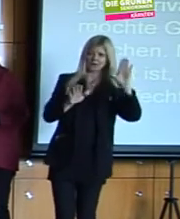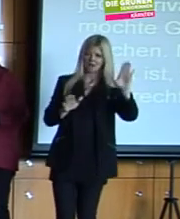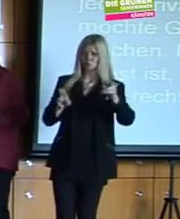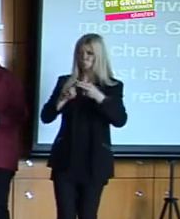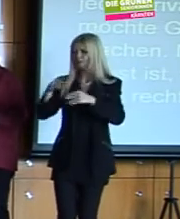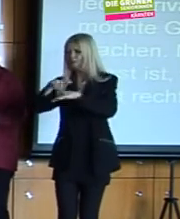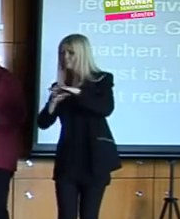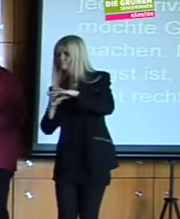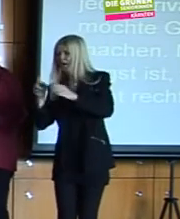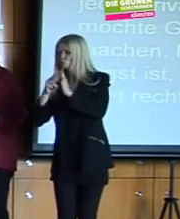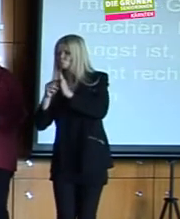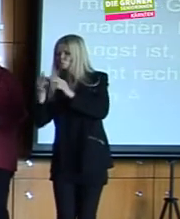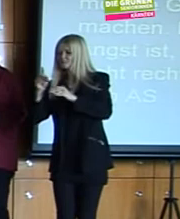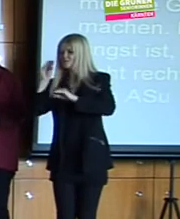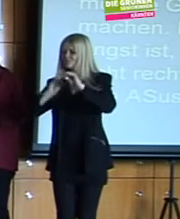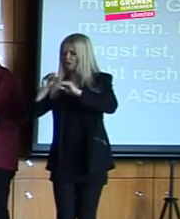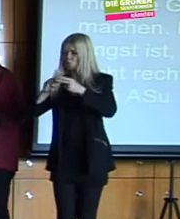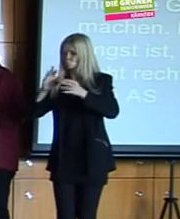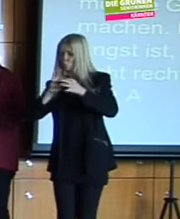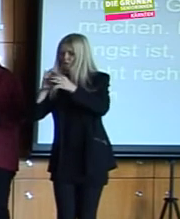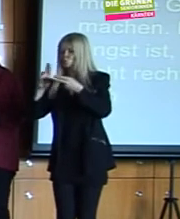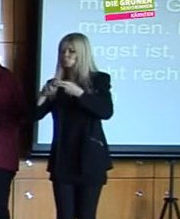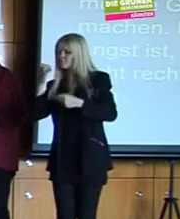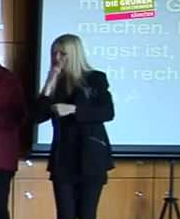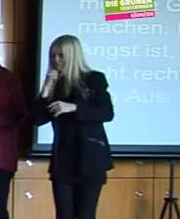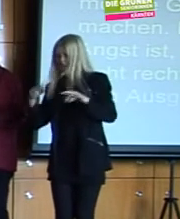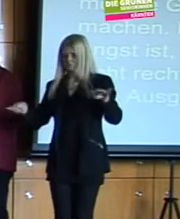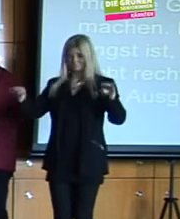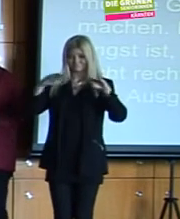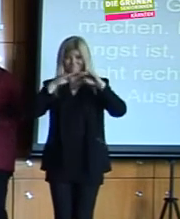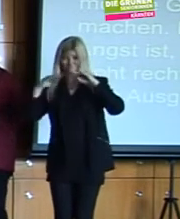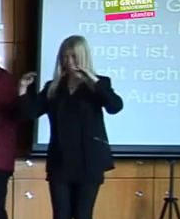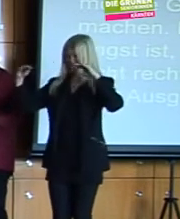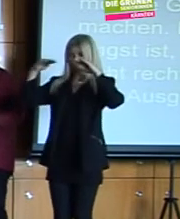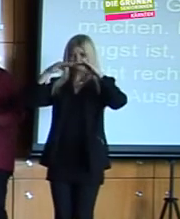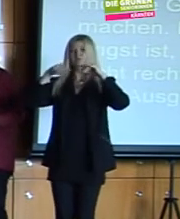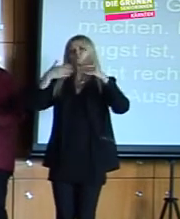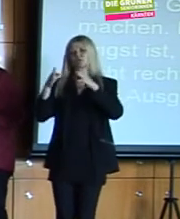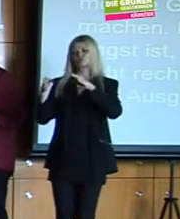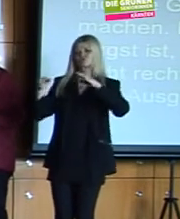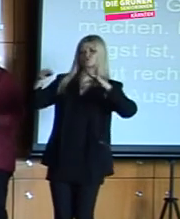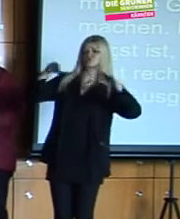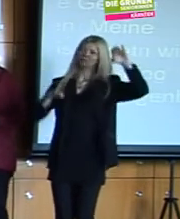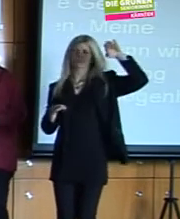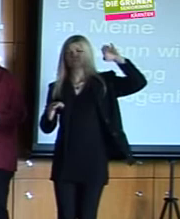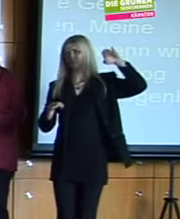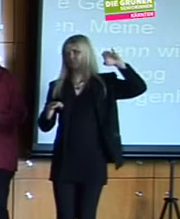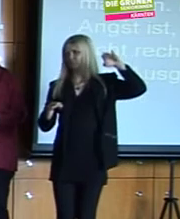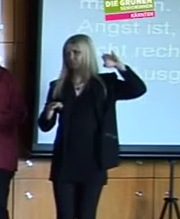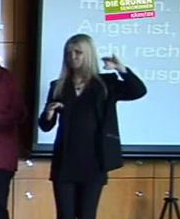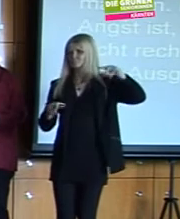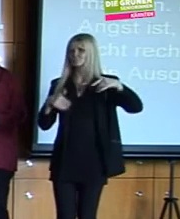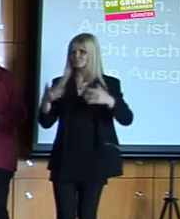gemeinnützigen Organisationen, Vereinen und von mir aus Privaten gibt, dass wir hier sehr schnell in eine Schieflage kommen, dass auch jetzt in